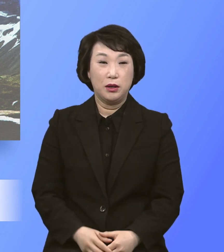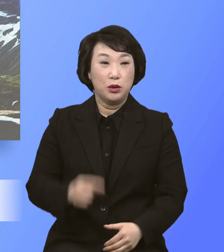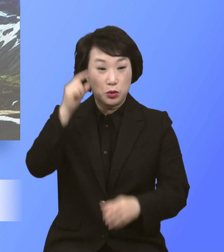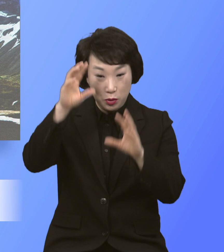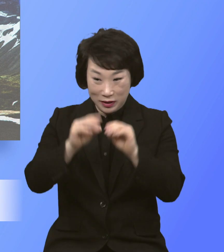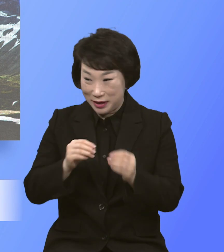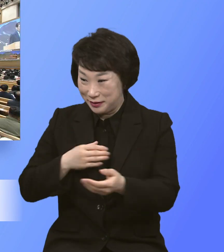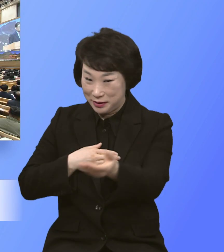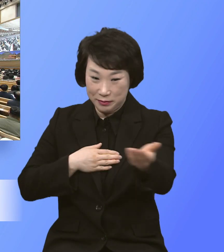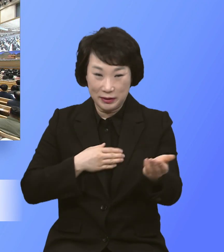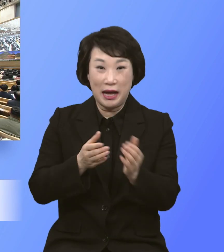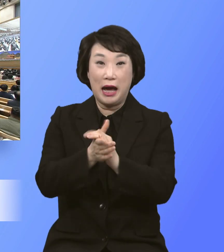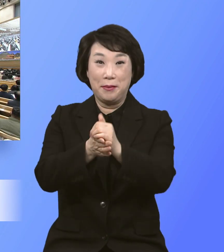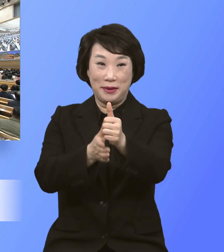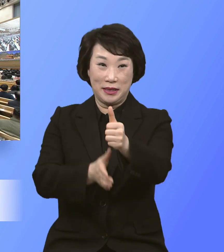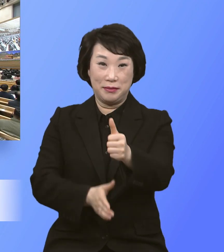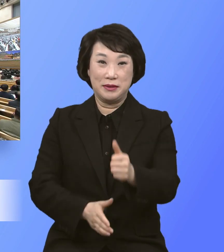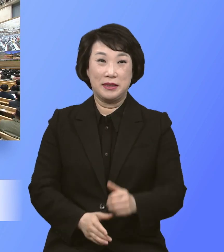동의하시면 아멘 합시다.